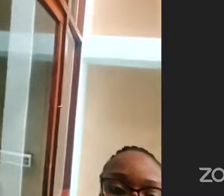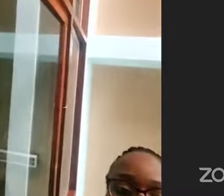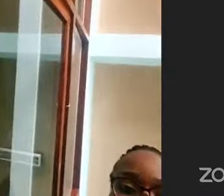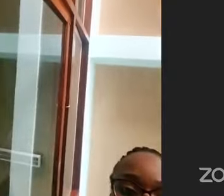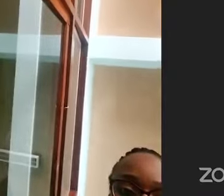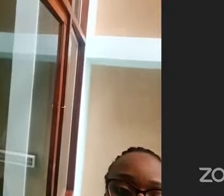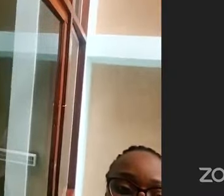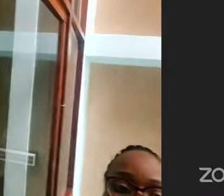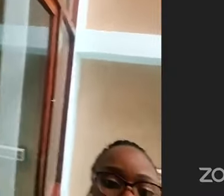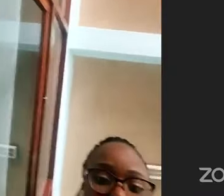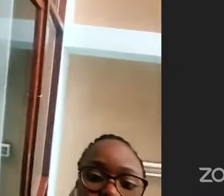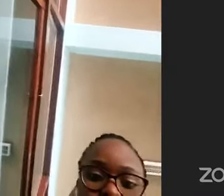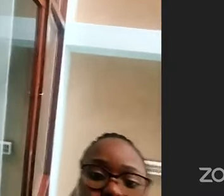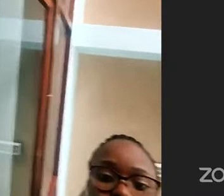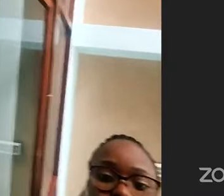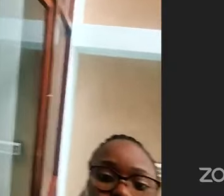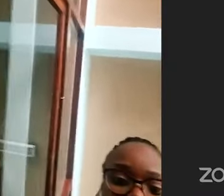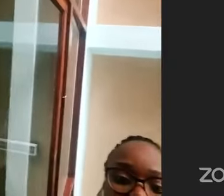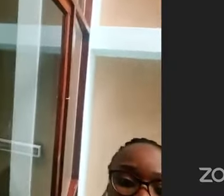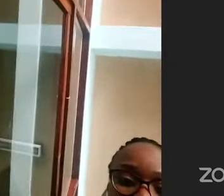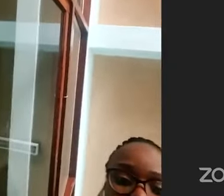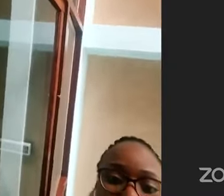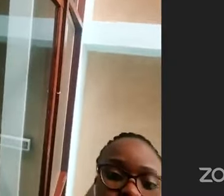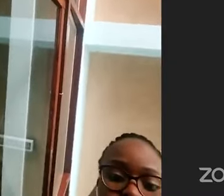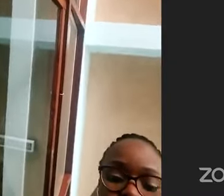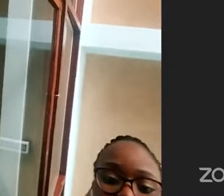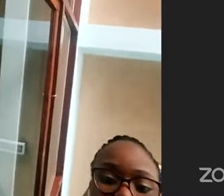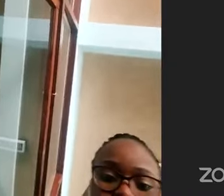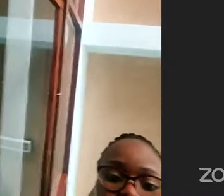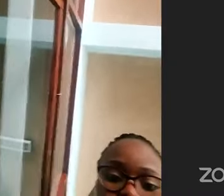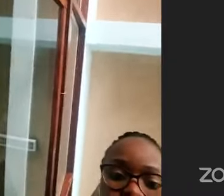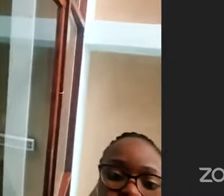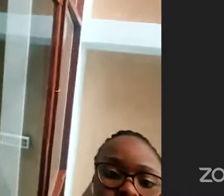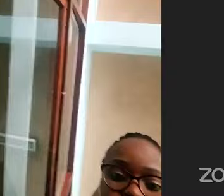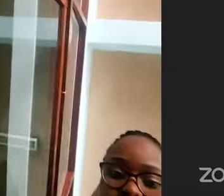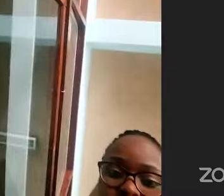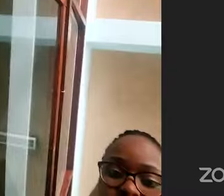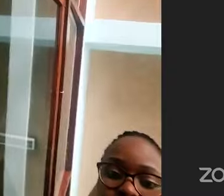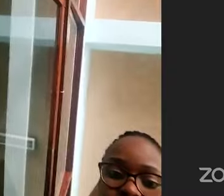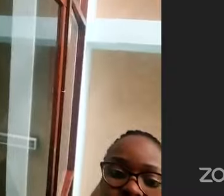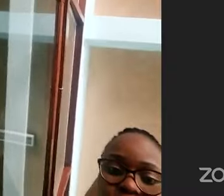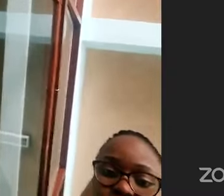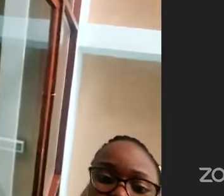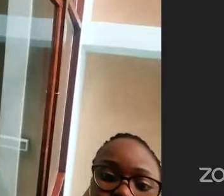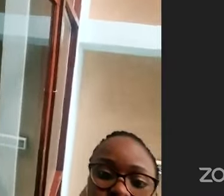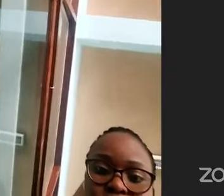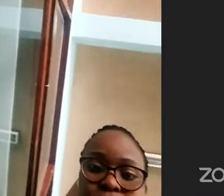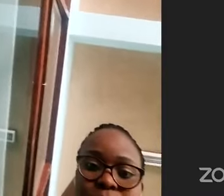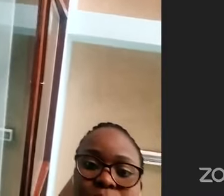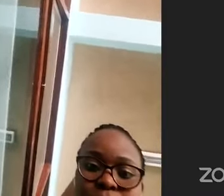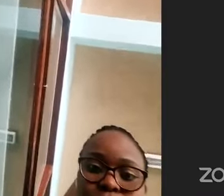approach National Council. National Council walikuwa mewahi nisaidia wakati mwingine, wakati ambapo nilikuwa na mlemavu